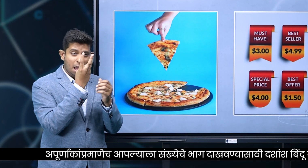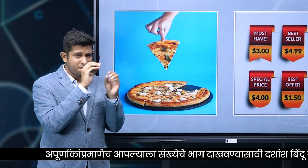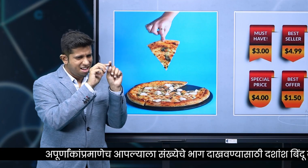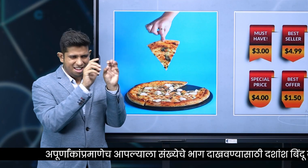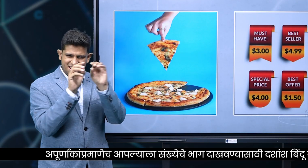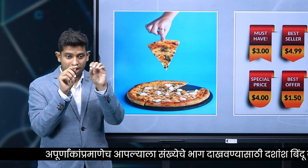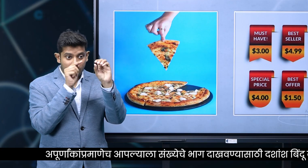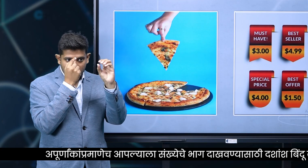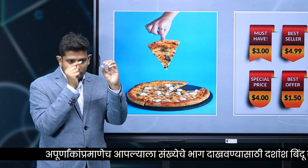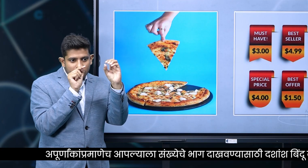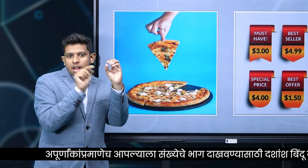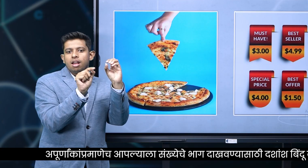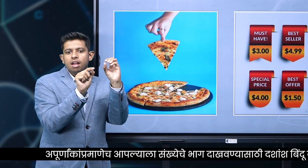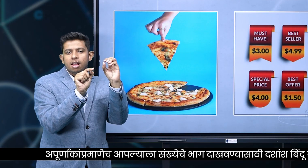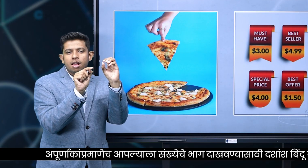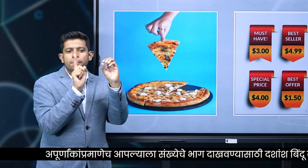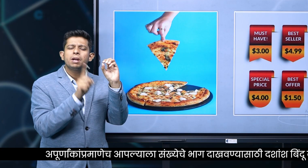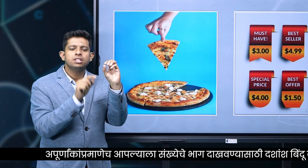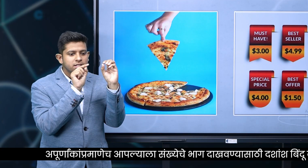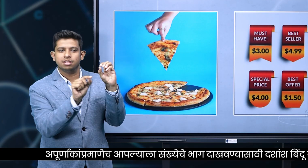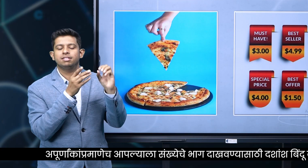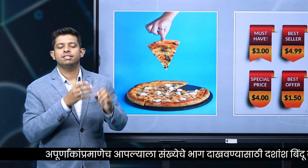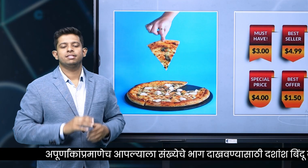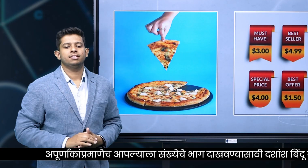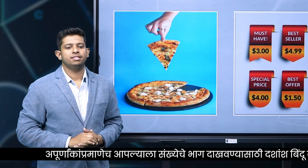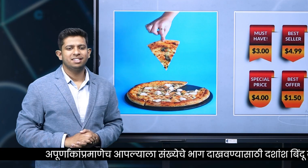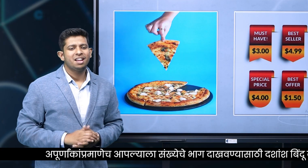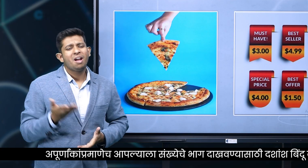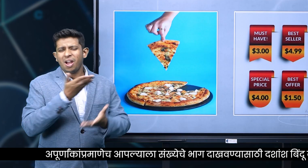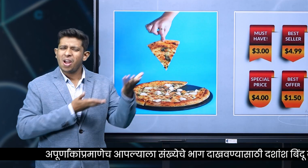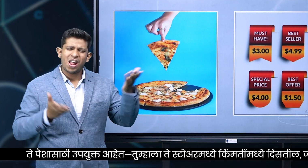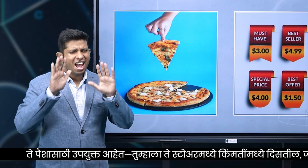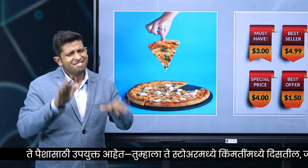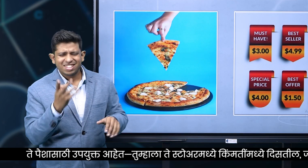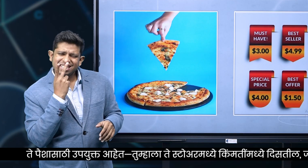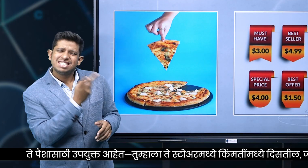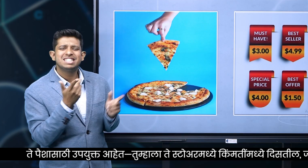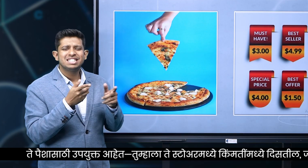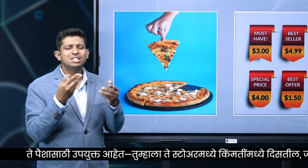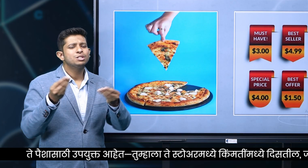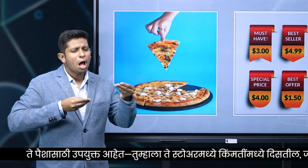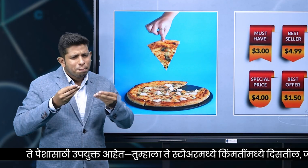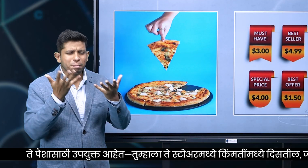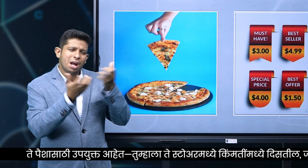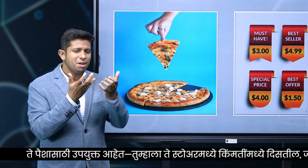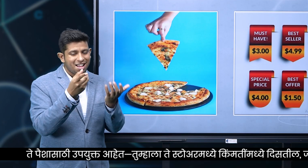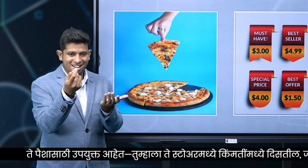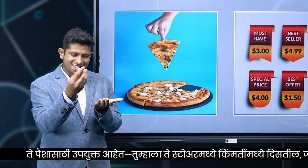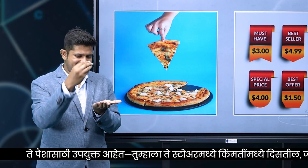अपूर्णांकाप्रमाणेच आपल्याला संख्येचे भाग दाखवण्यासाठी दशांश बिंदू वापरतात. ते पैशासाठी उपयुक्त आहेत. तुम्हाला